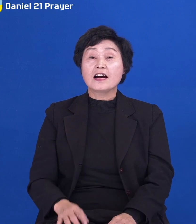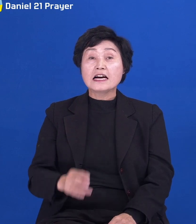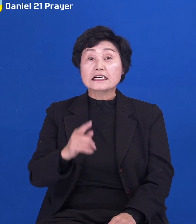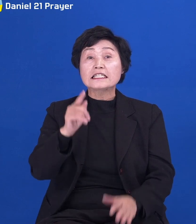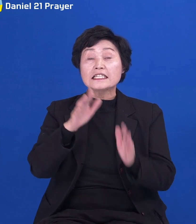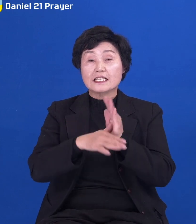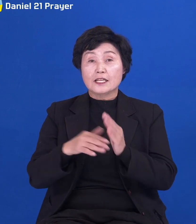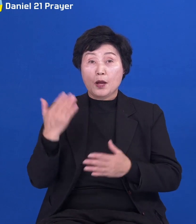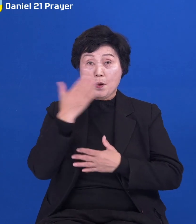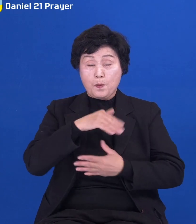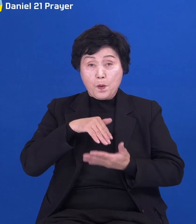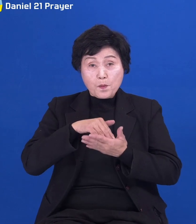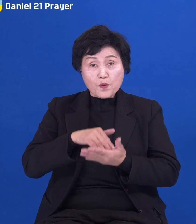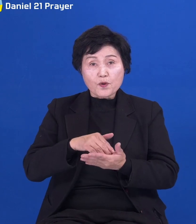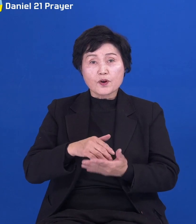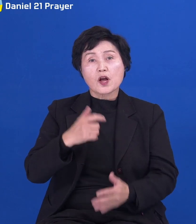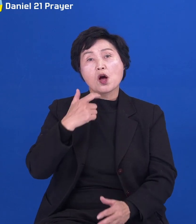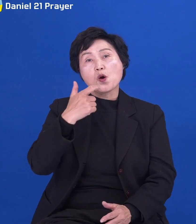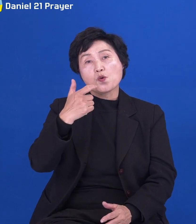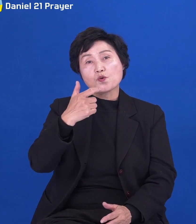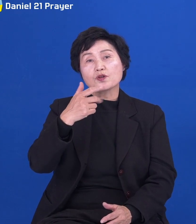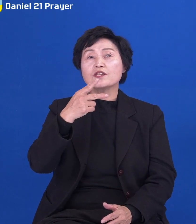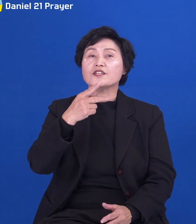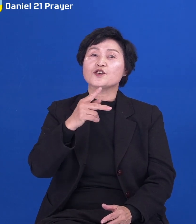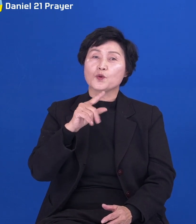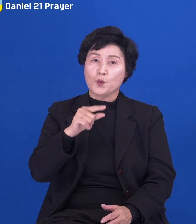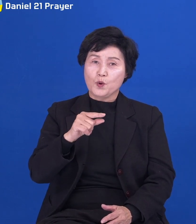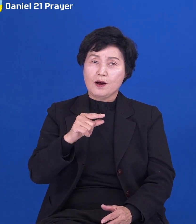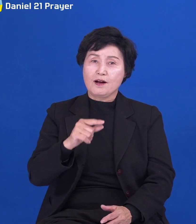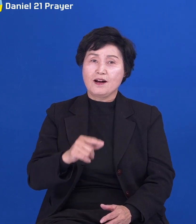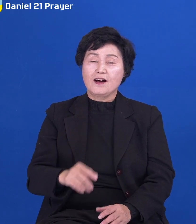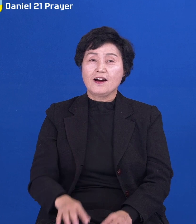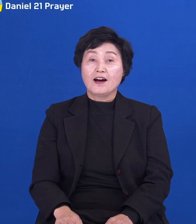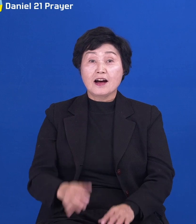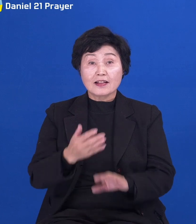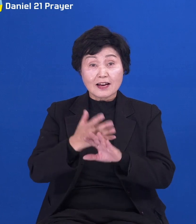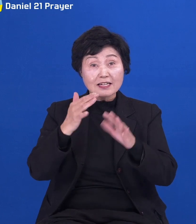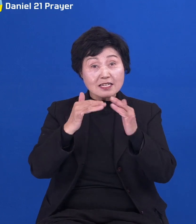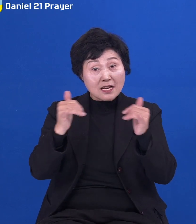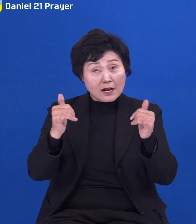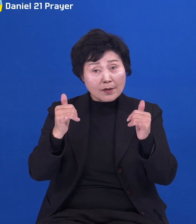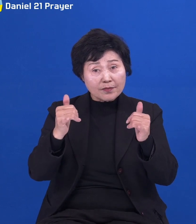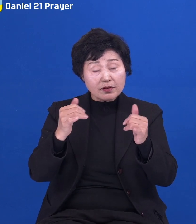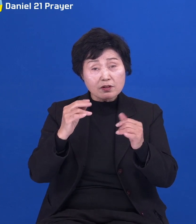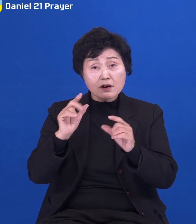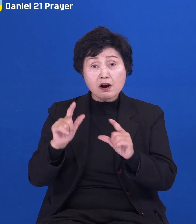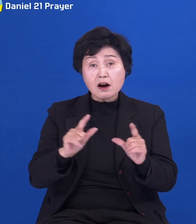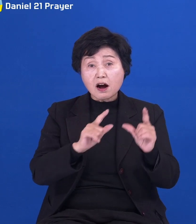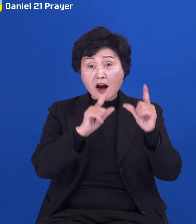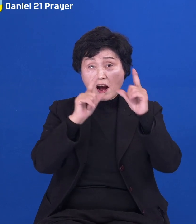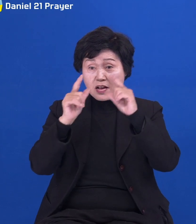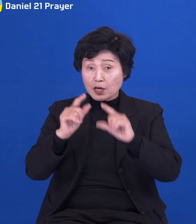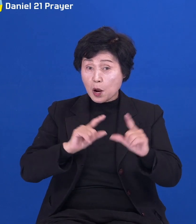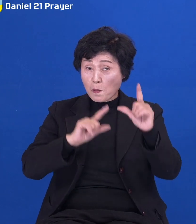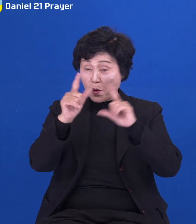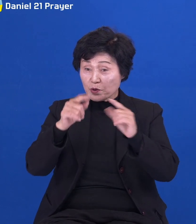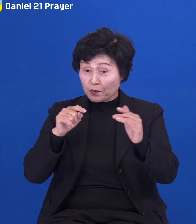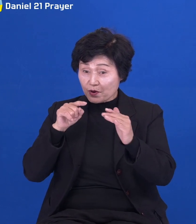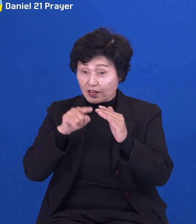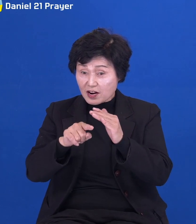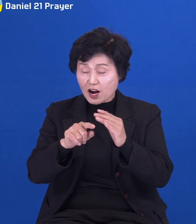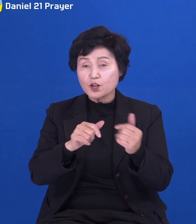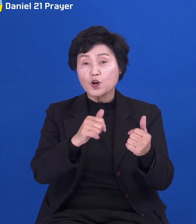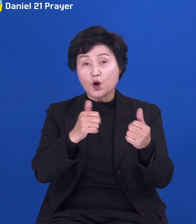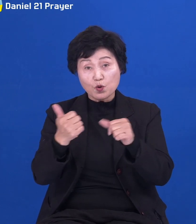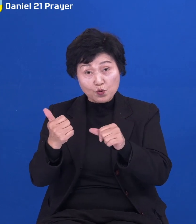몸무게가요 60kg이었어요. 다른 사람들은 살아서 들어갔다가 죽어서 나오는 곳에